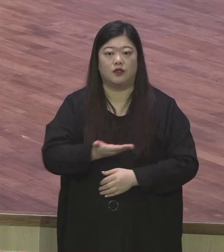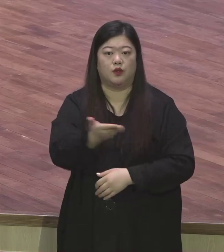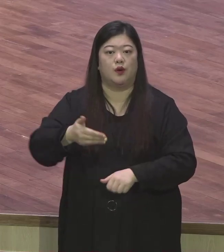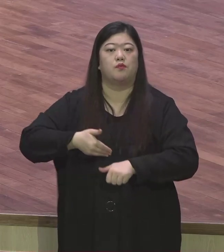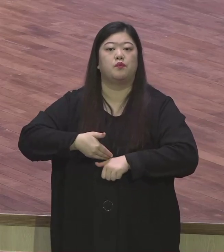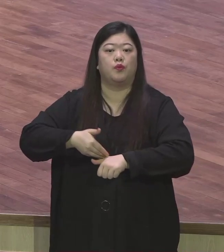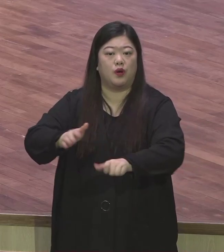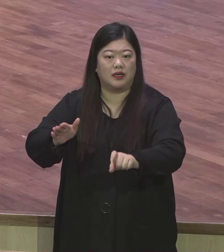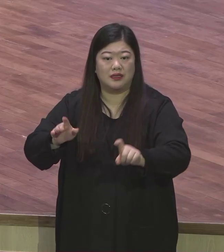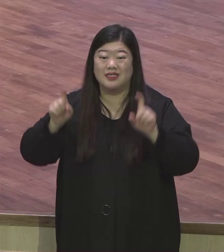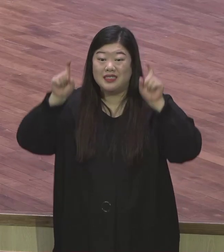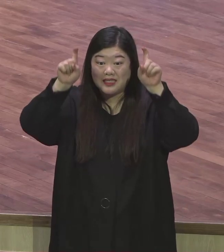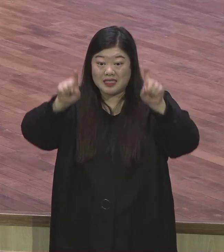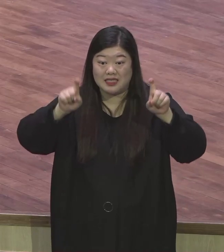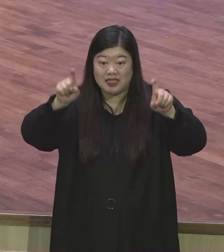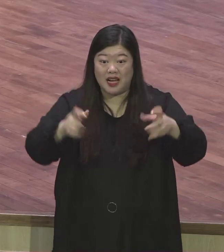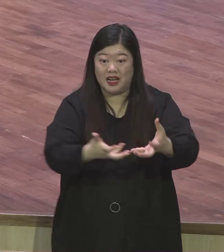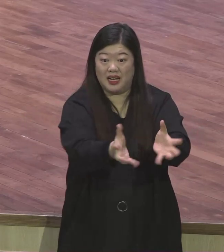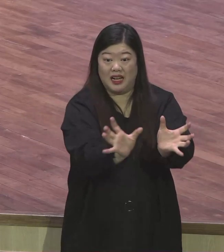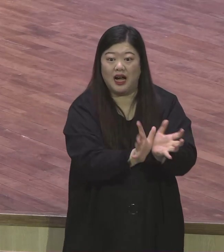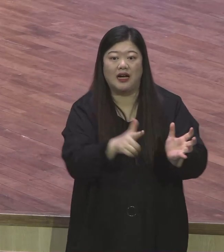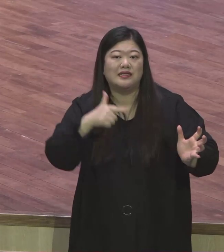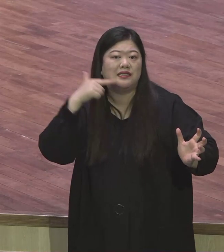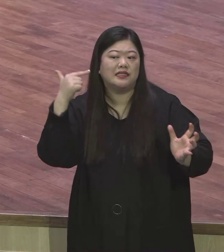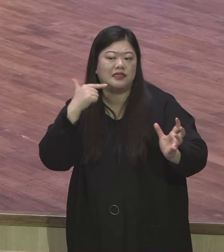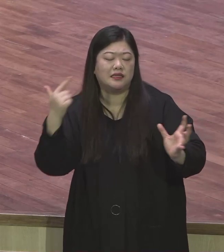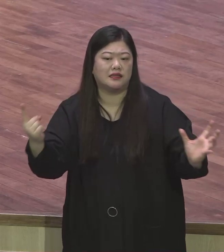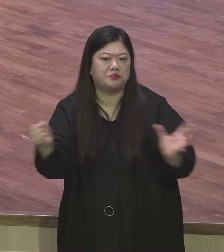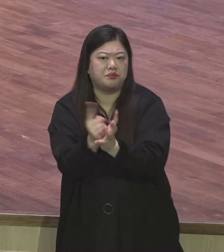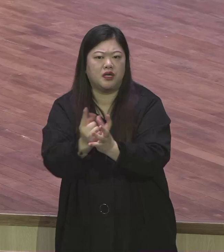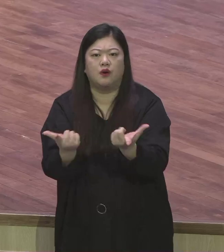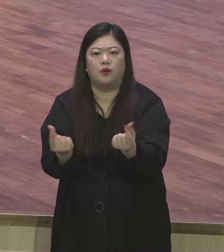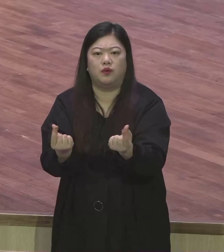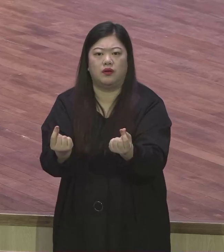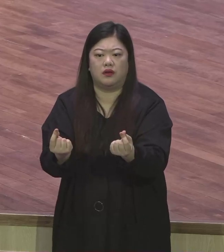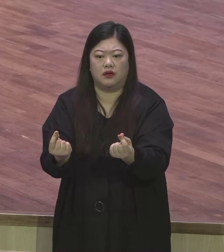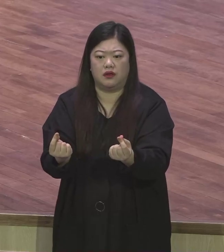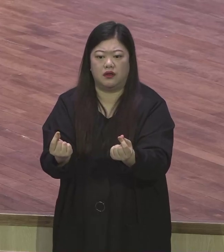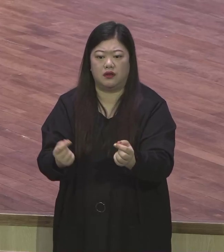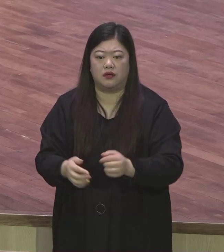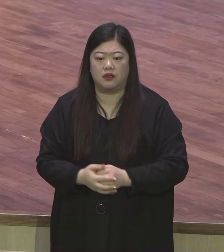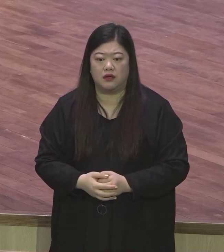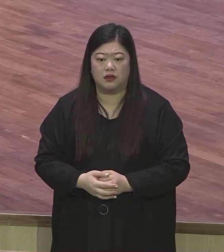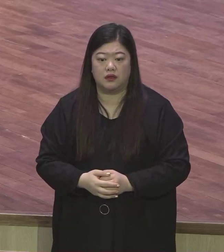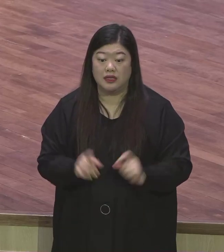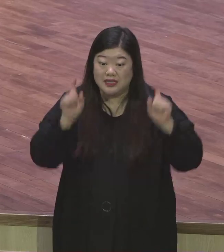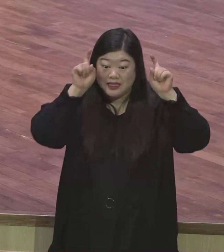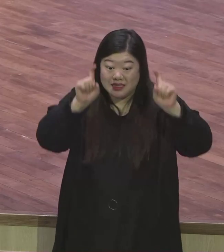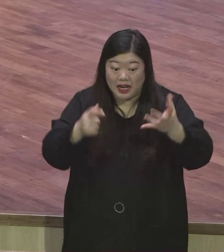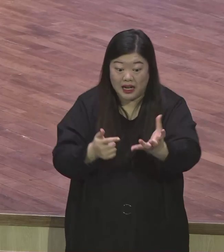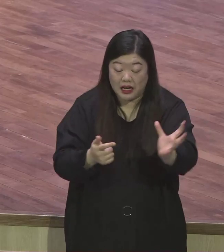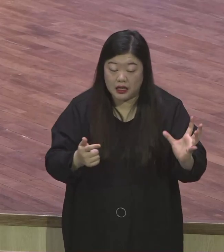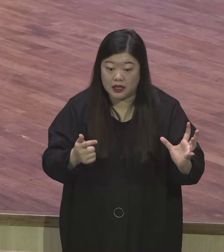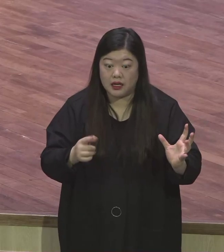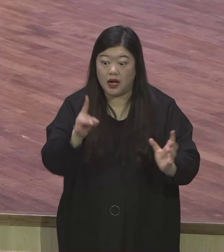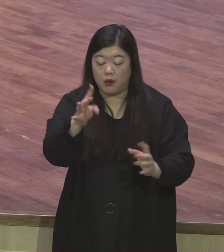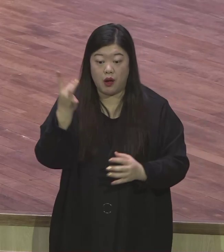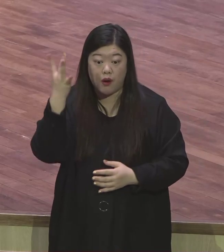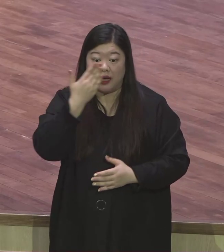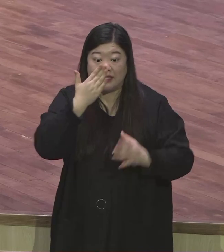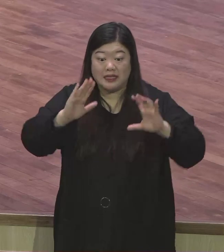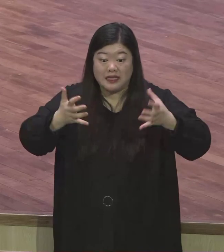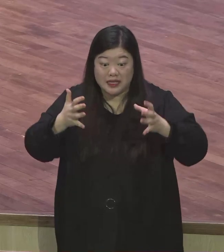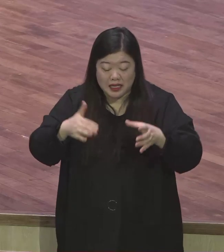양을 이리 가운데 보냄과 같도다 라고 말씀을 하셨습니다. 이스라엘 백성들은